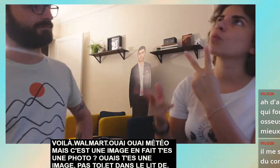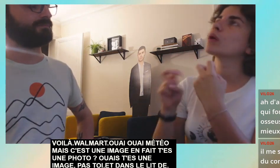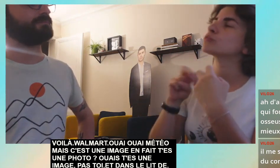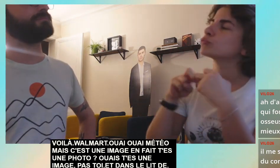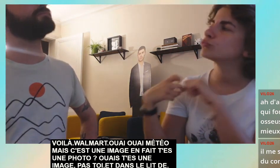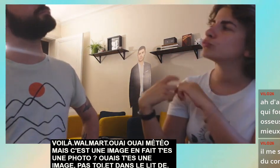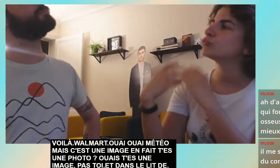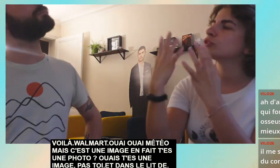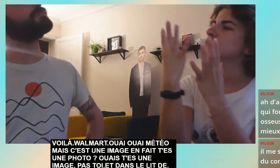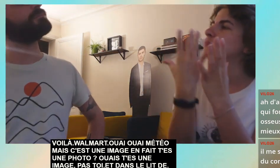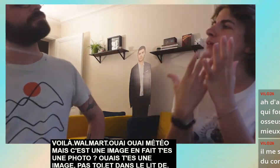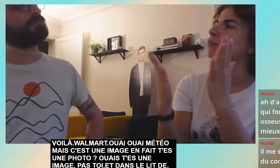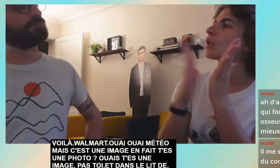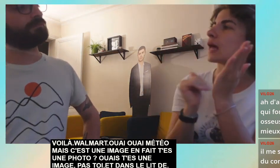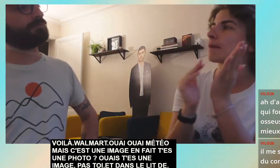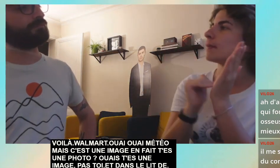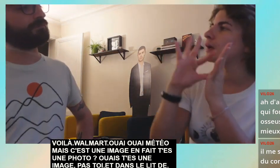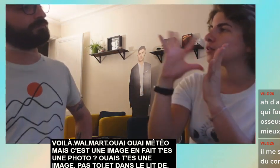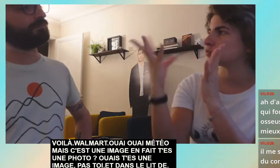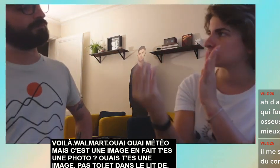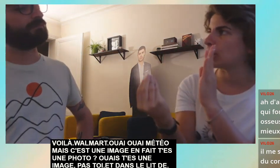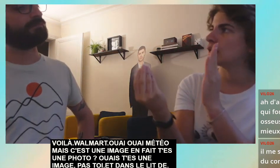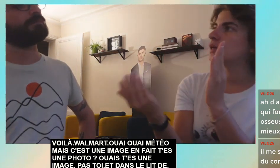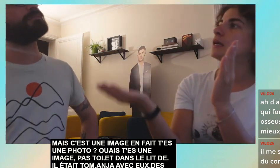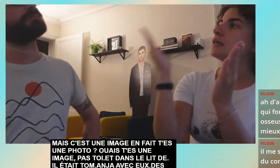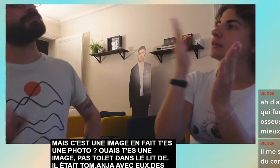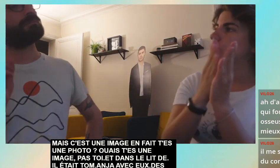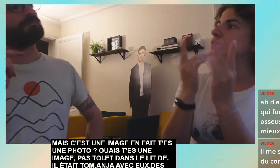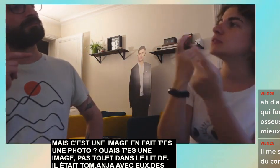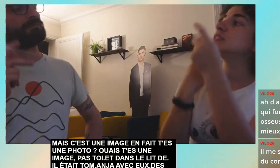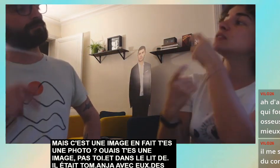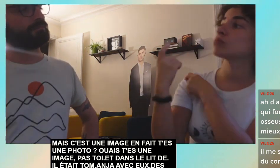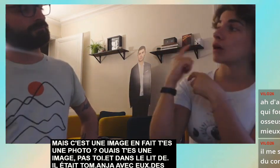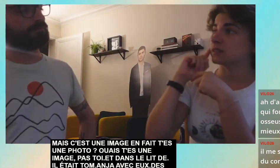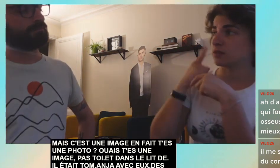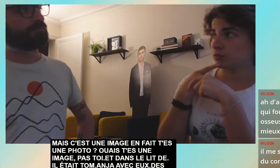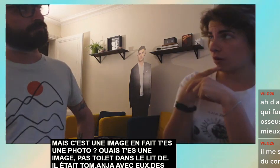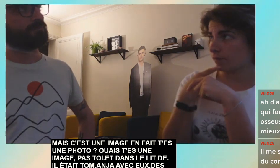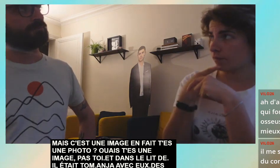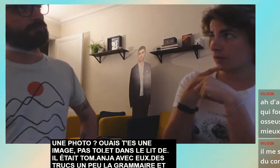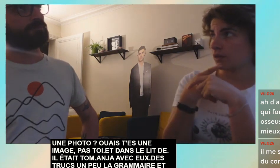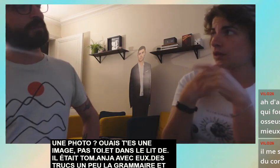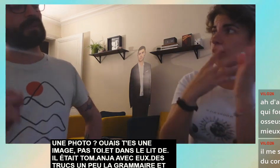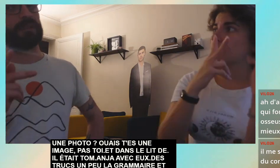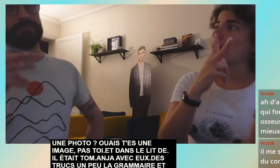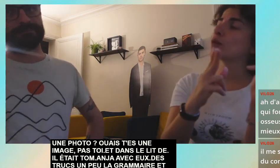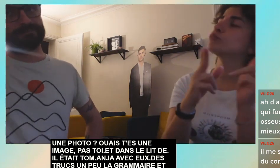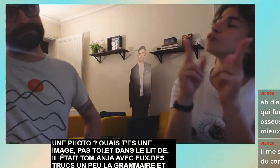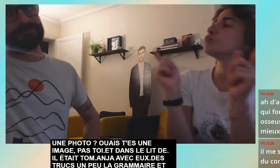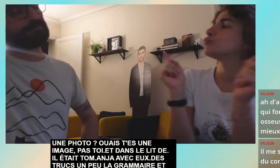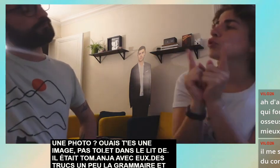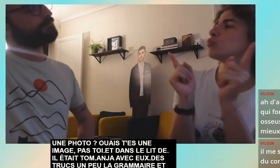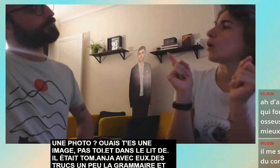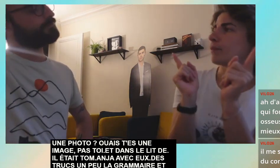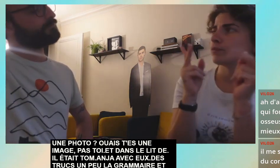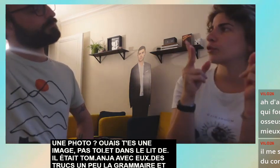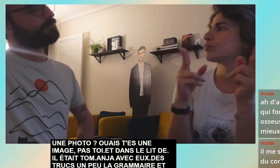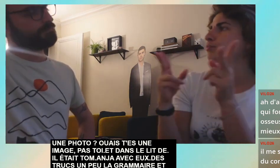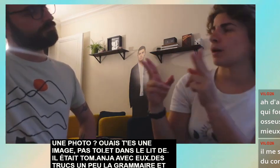la structure. Il explique un peu la grammaire, tout ça. Et aussi l'histoire, bien sûr. Ok. Pas un petit coup, hein. C'est pas